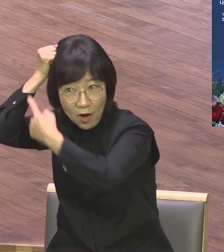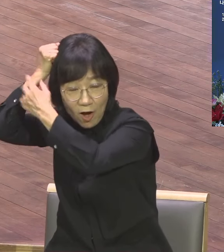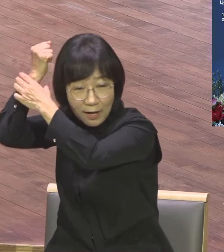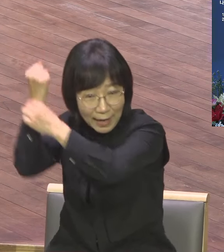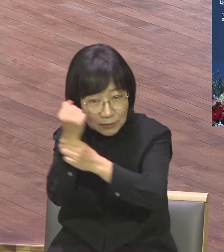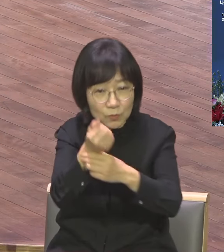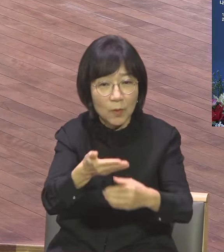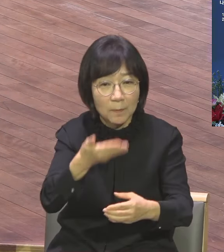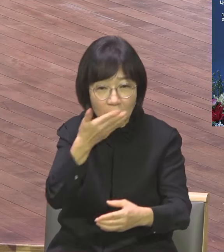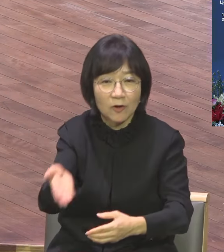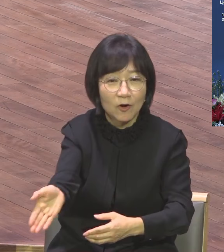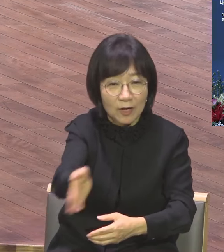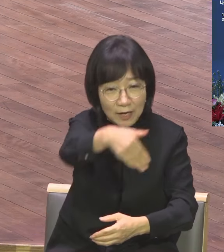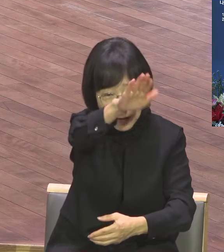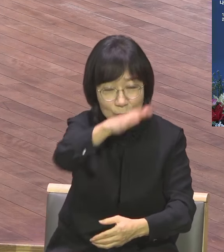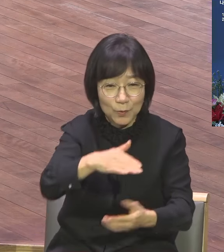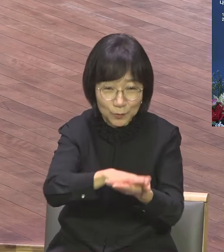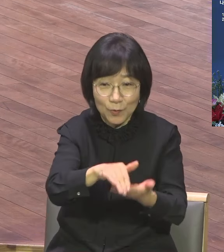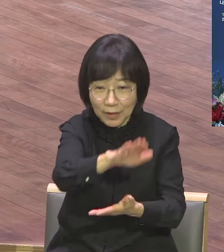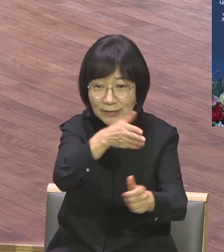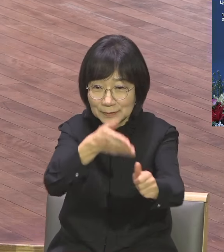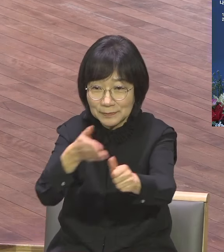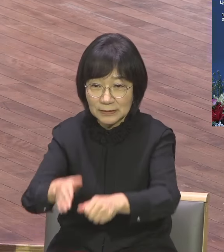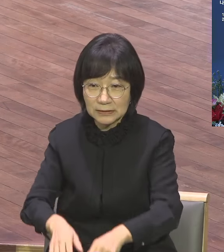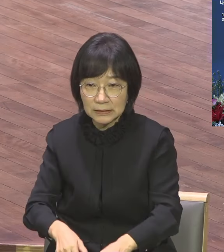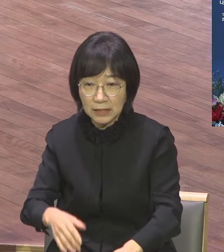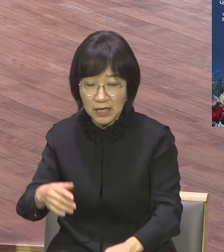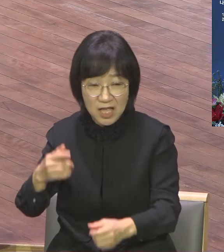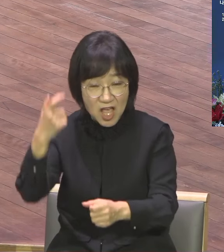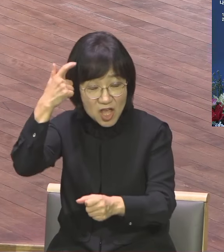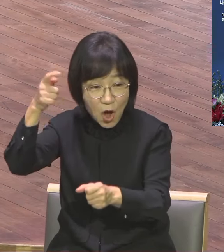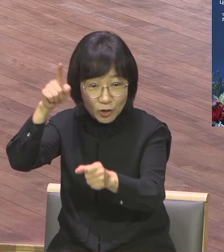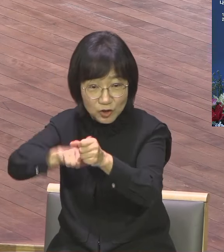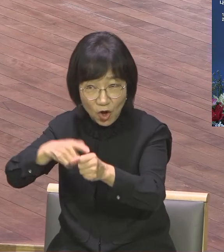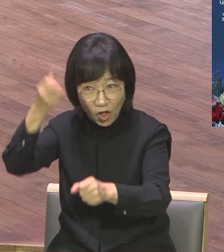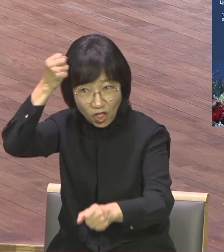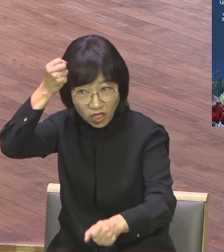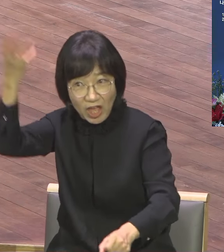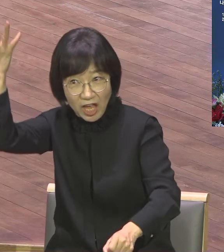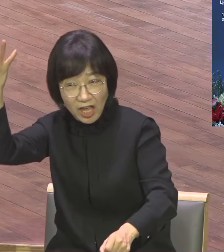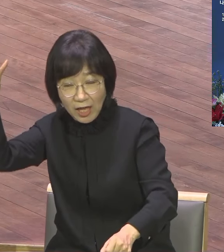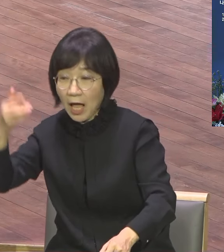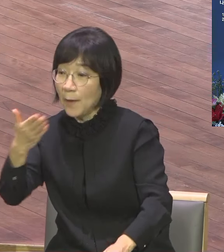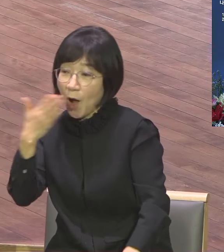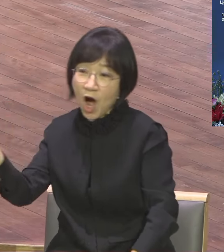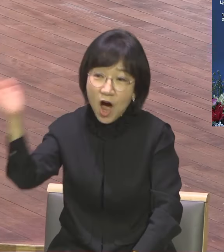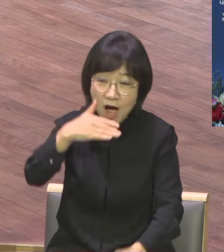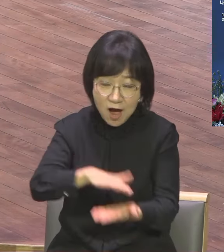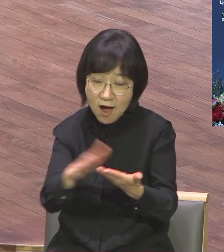찾고 가야지. 이거는 잊어버리고 그냥 놀러 가자. 먹자. 불신자하고 똑같다니까요.